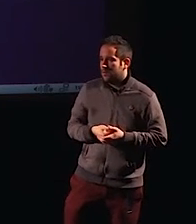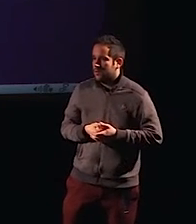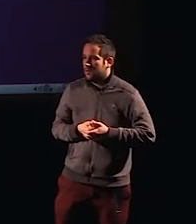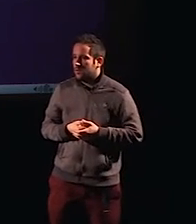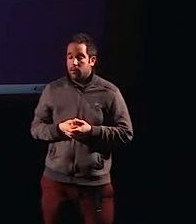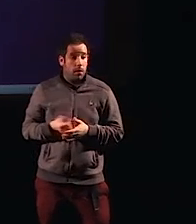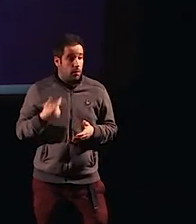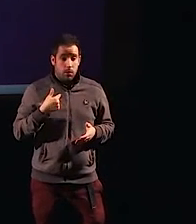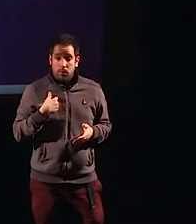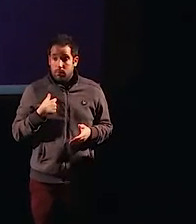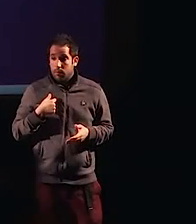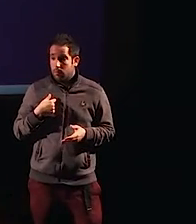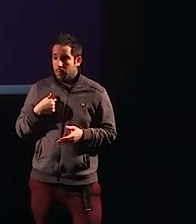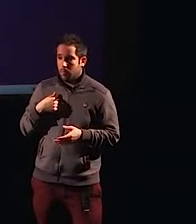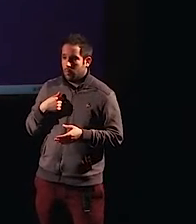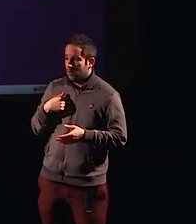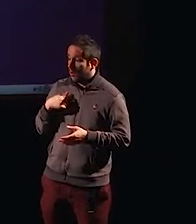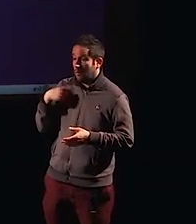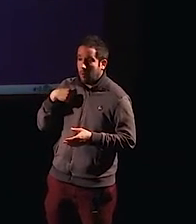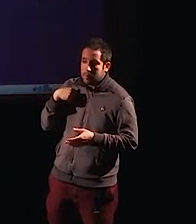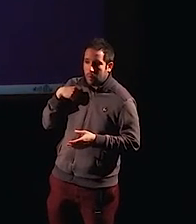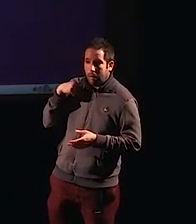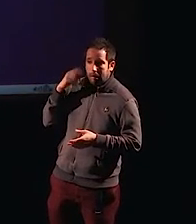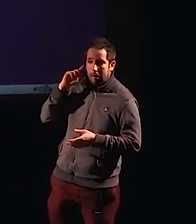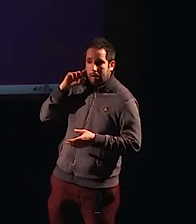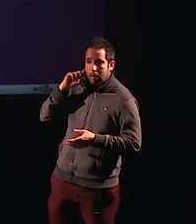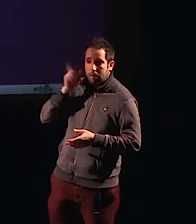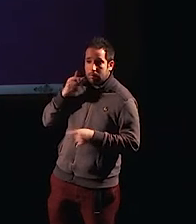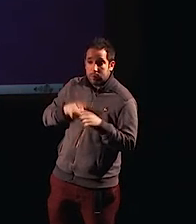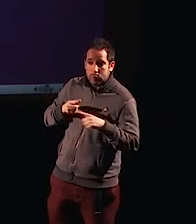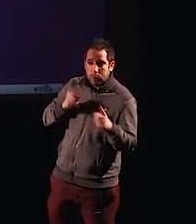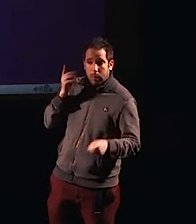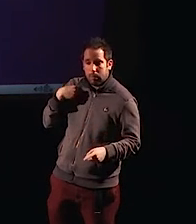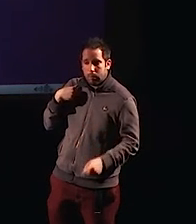Ouais. Sinon, en plus, moi, je suis à demi-source. Si t'as pas le micro, c'est foutu, quoi.